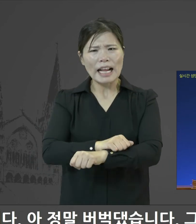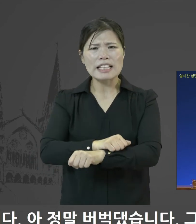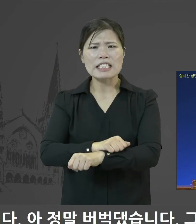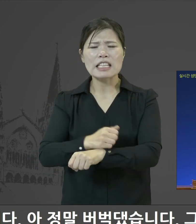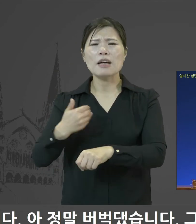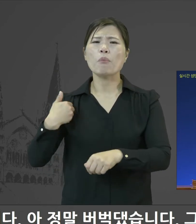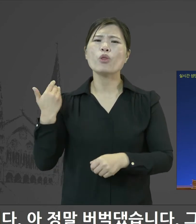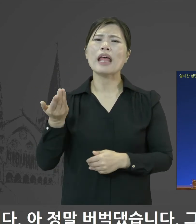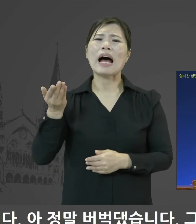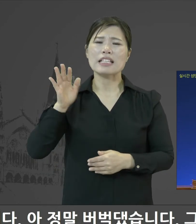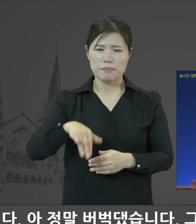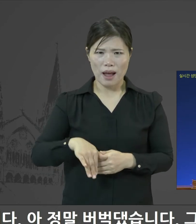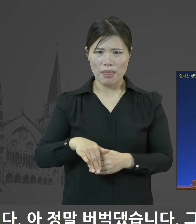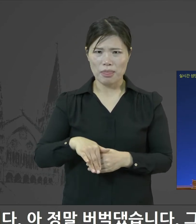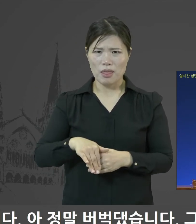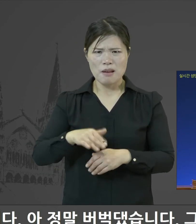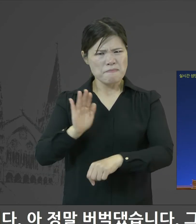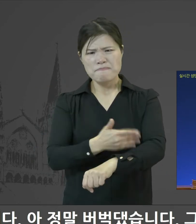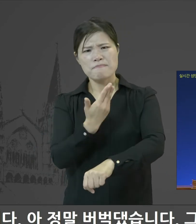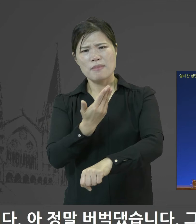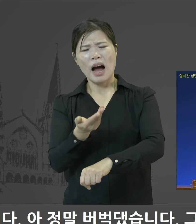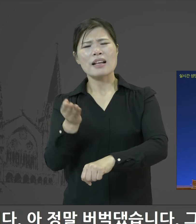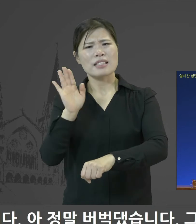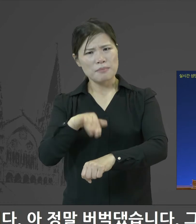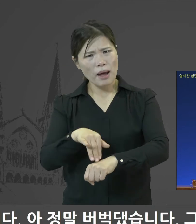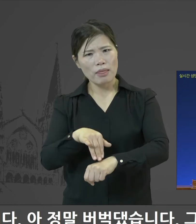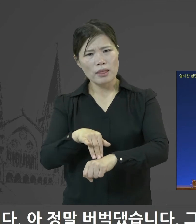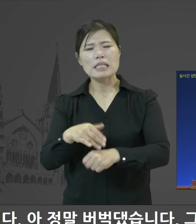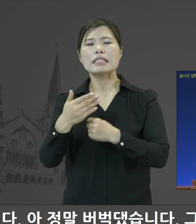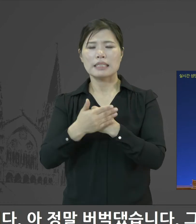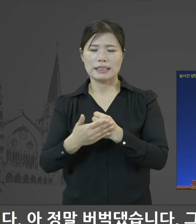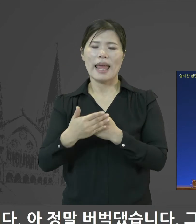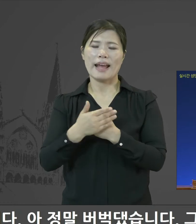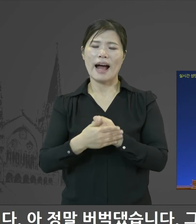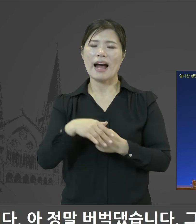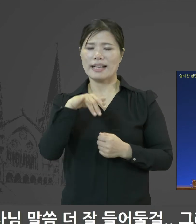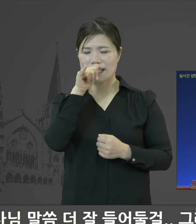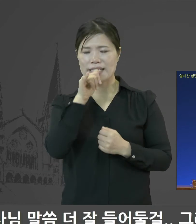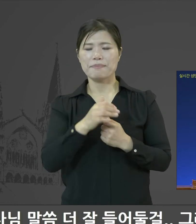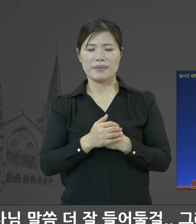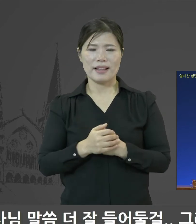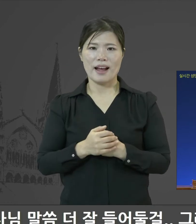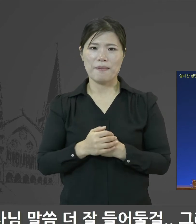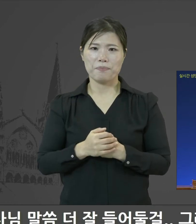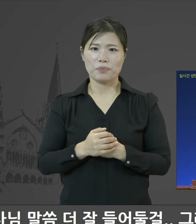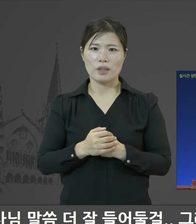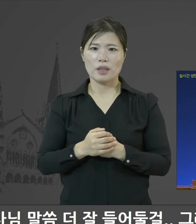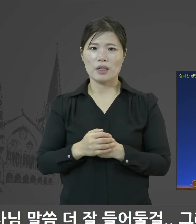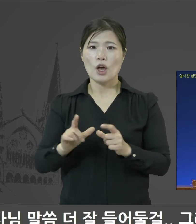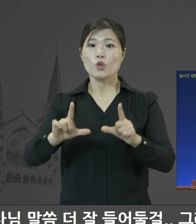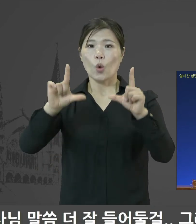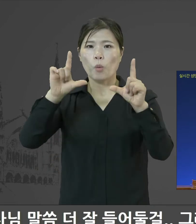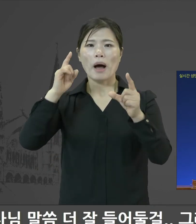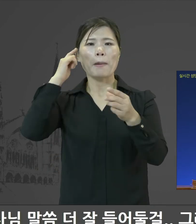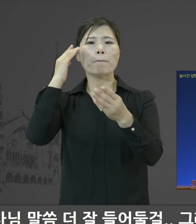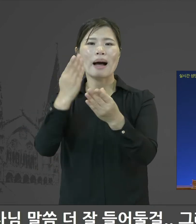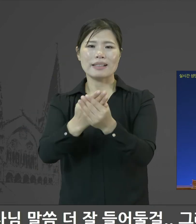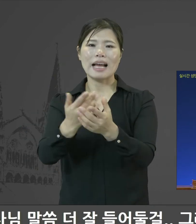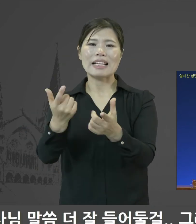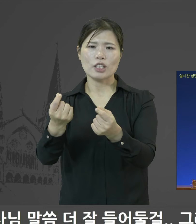목자들이 그런 예배를 주님 앞에 드렸습니다. 예배는 두 종류가 다 있어야 됩니다. 동방박사처럼 잘